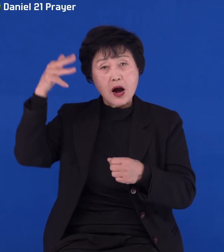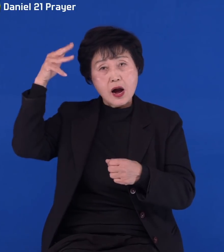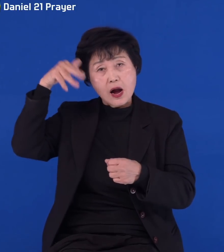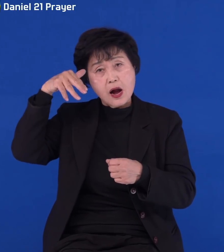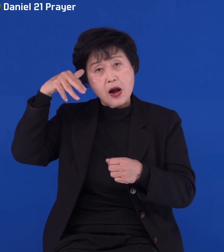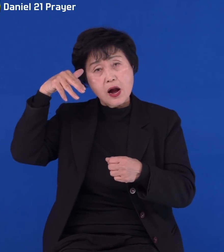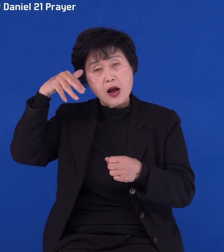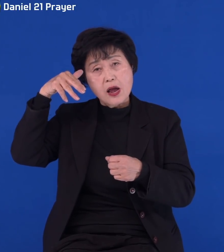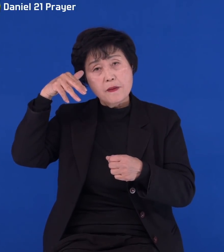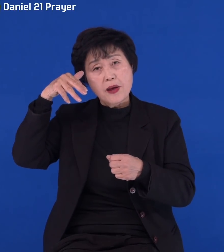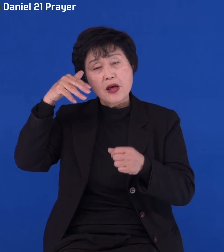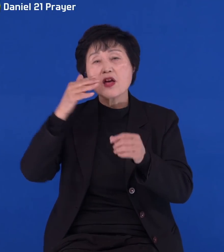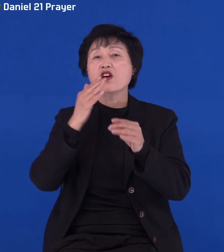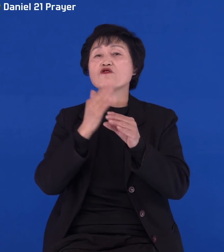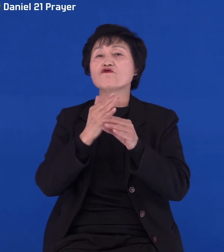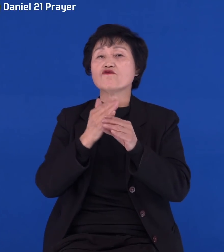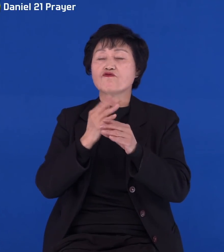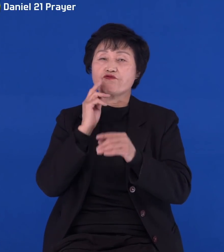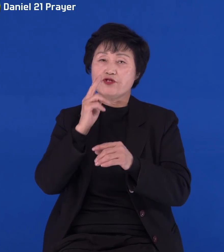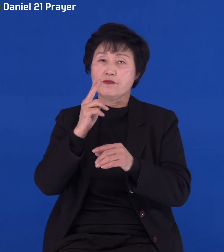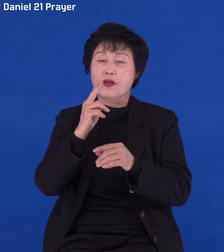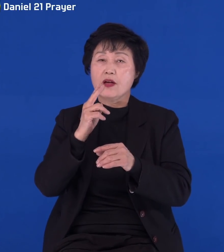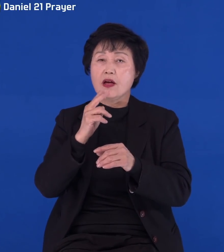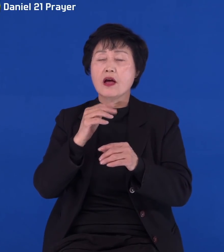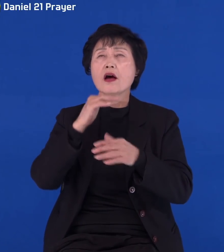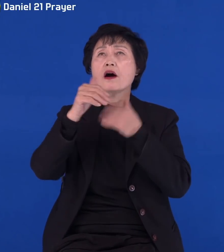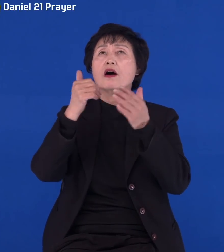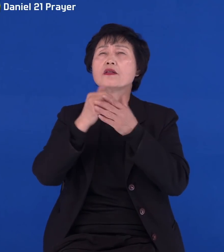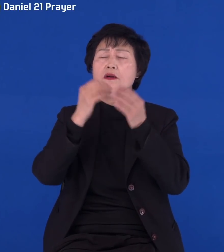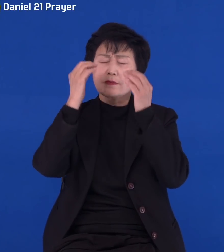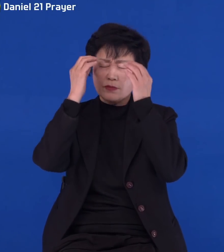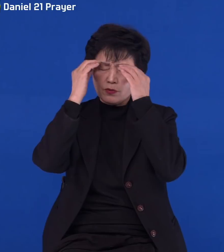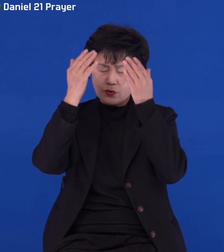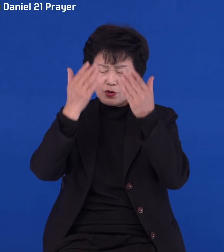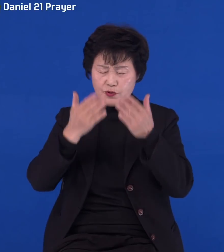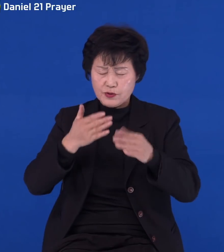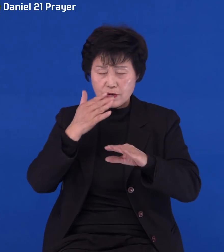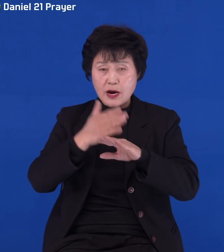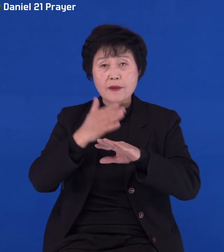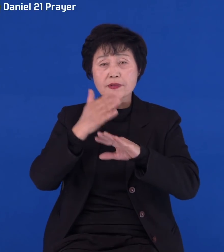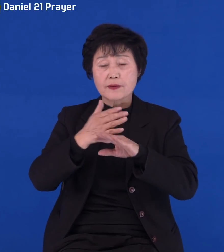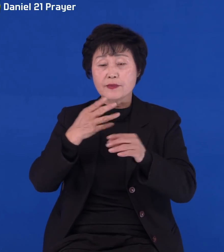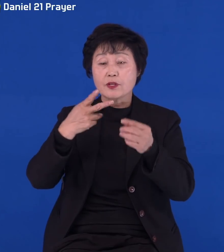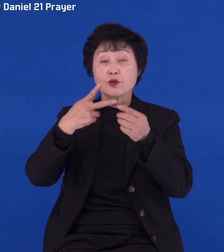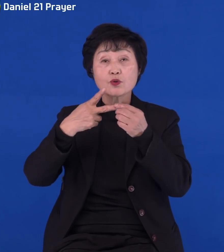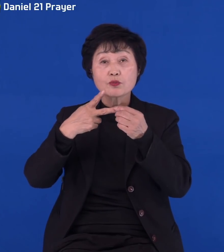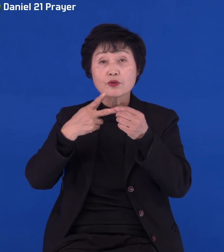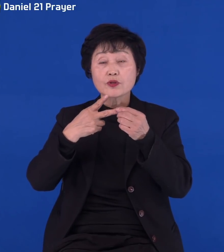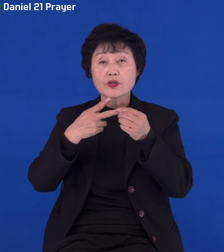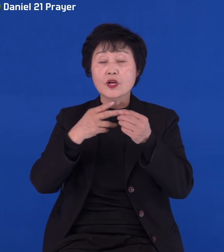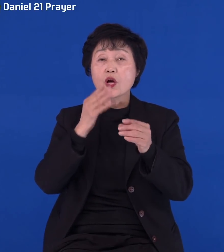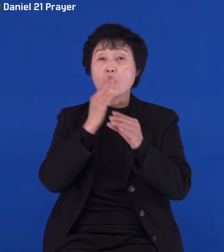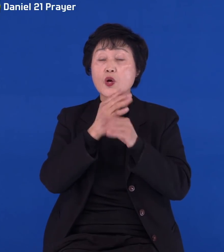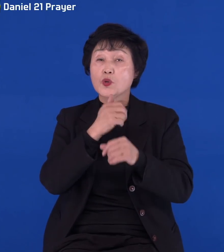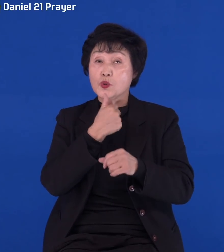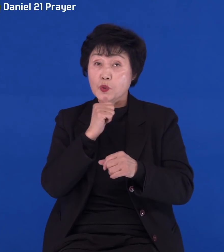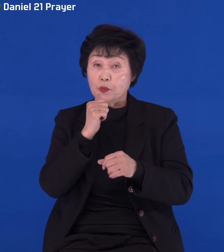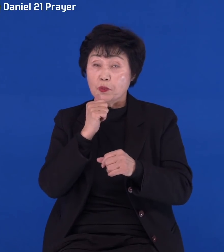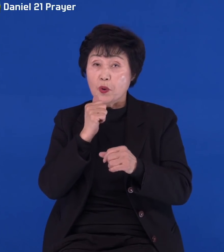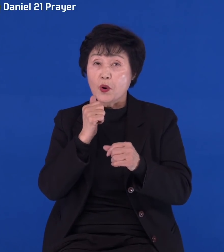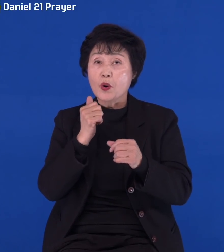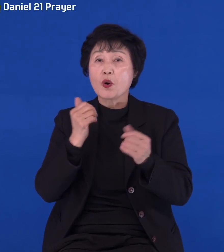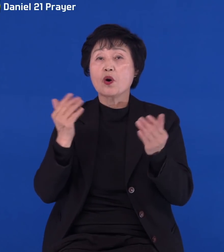알츠하이머성 치매 중기. 하나님 고난을 주셔서 감사합니다. 두 번째 중보 기도자에서